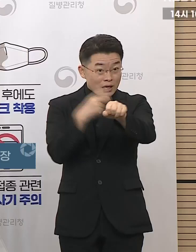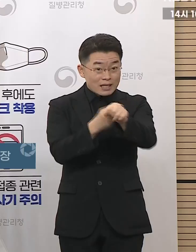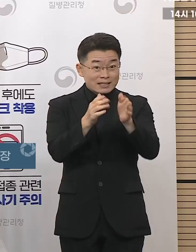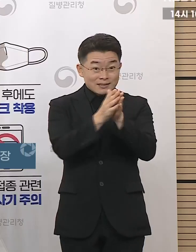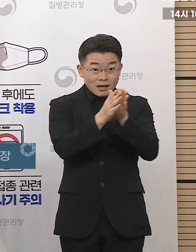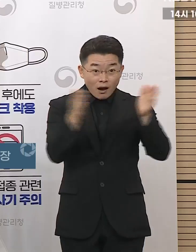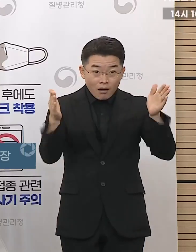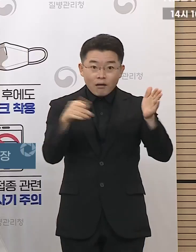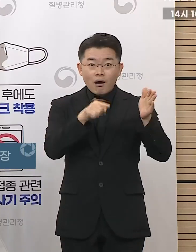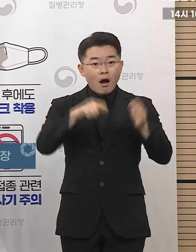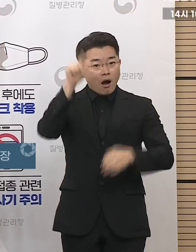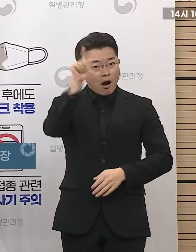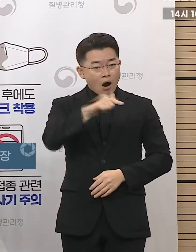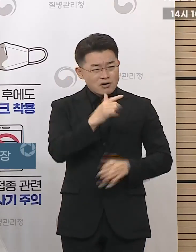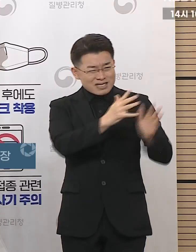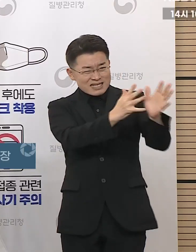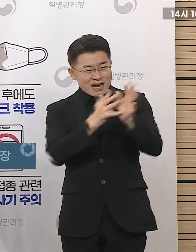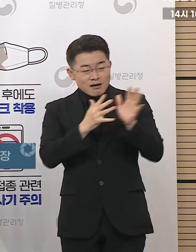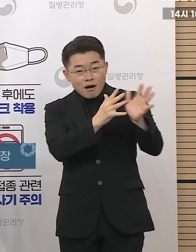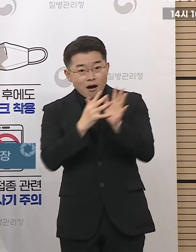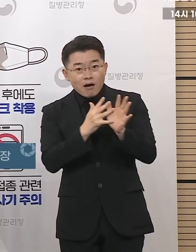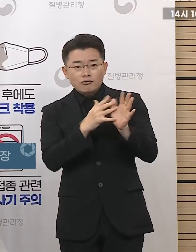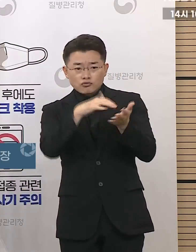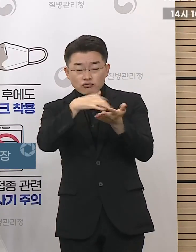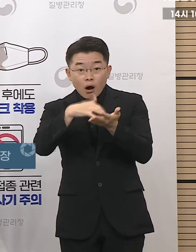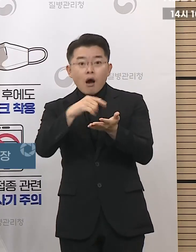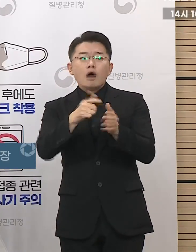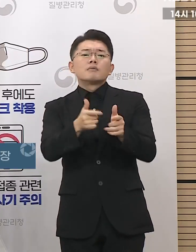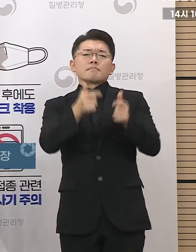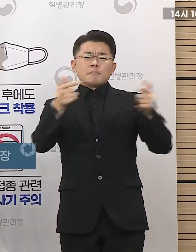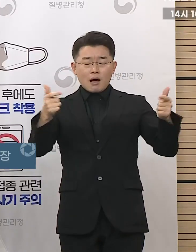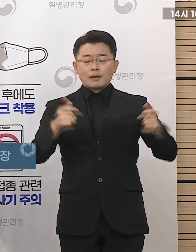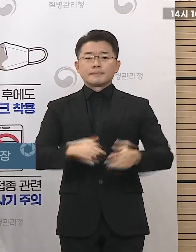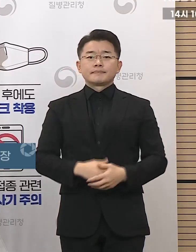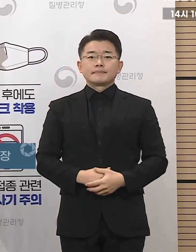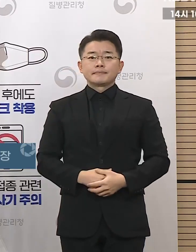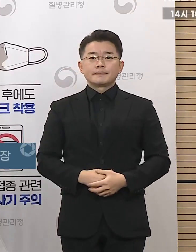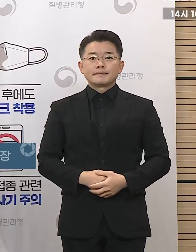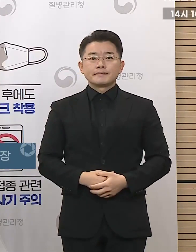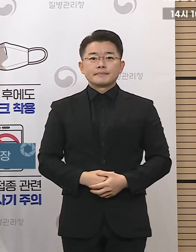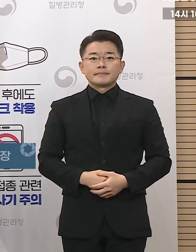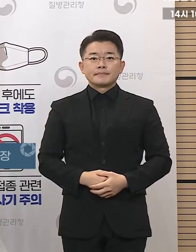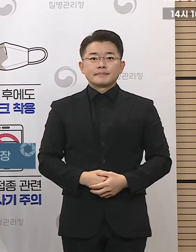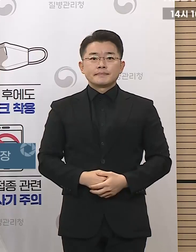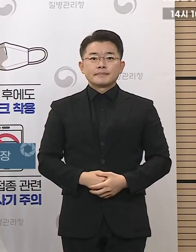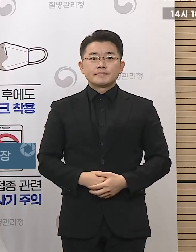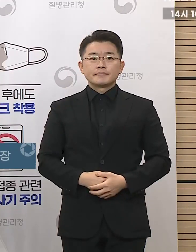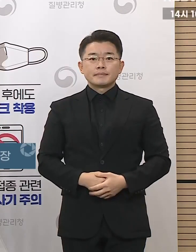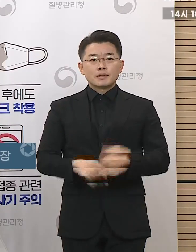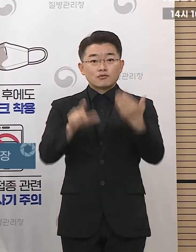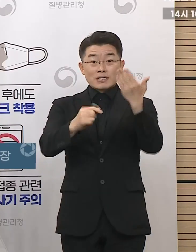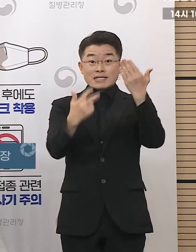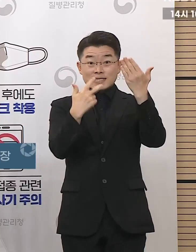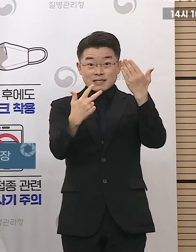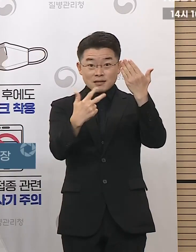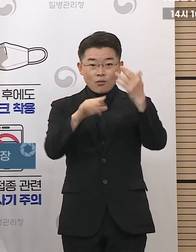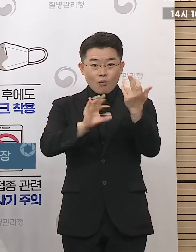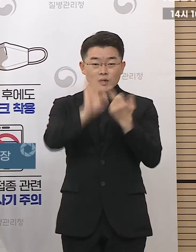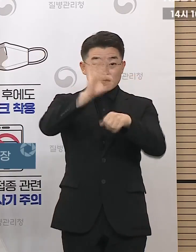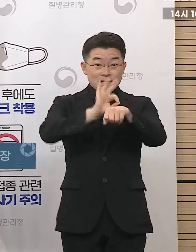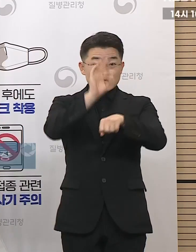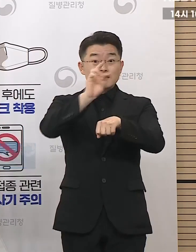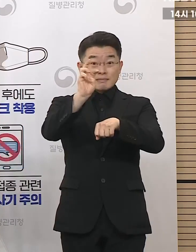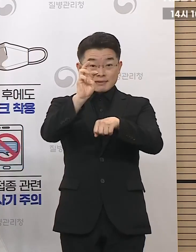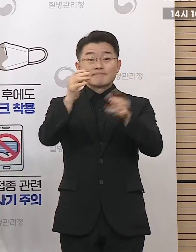이래 1일 최대 접종자 수를 기록하였음을 먼저 알려드립니다. 9월 7일 오전